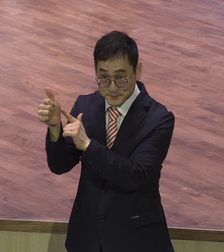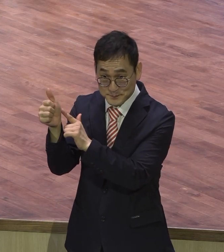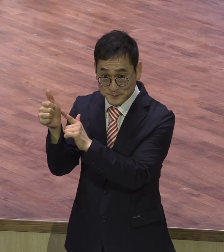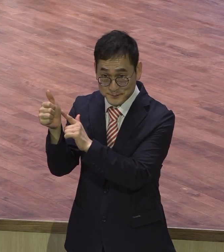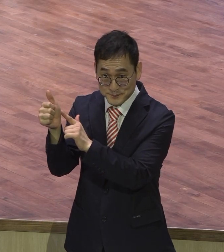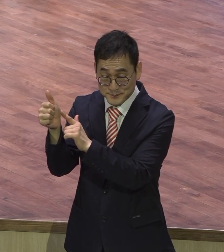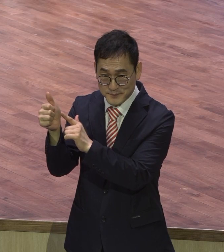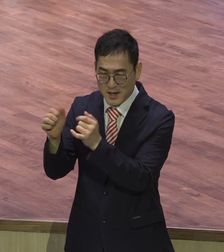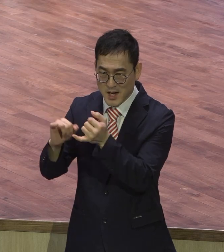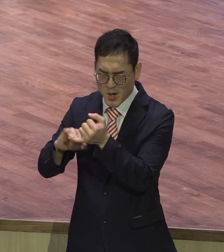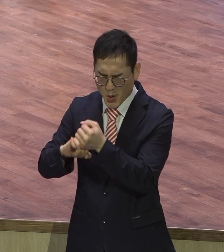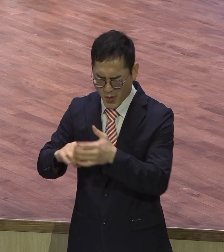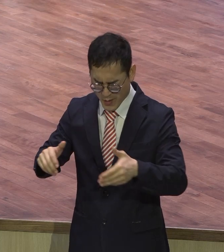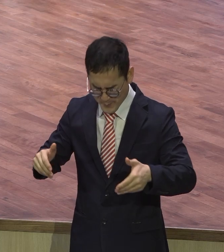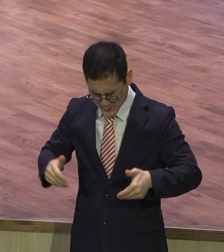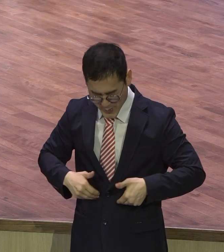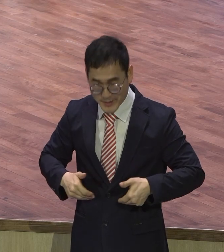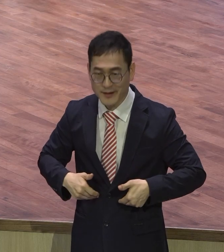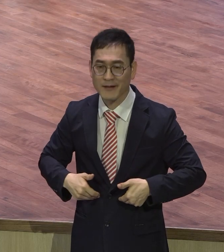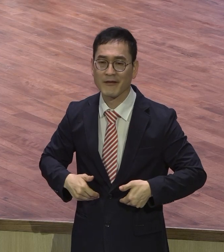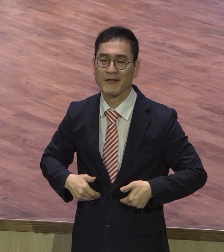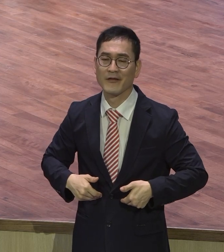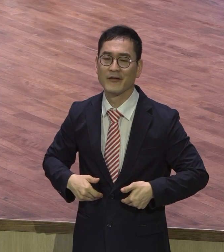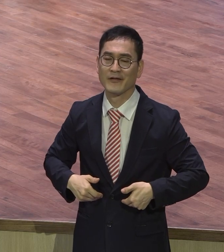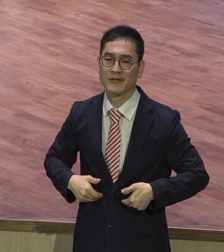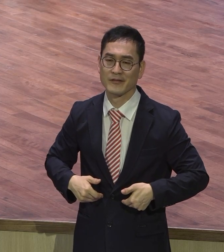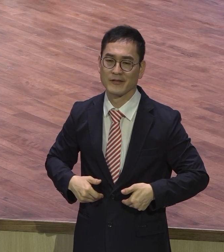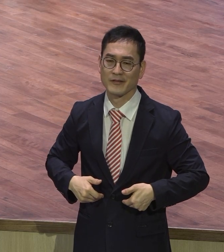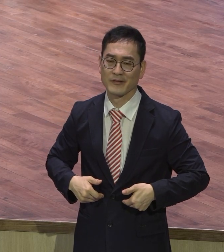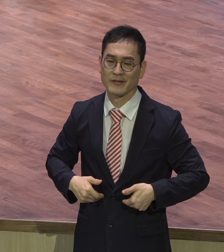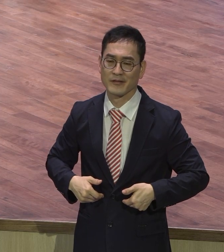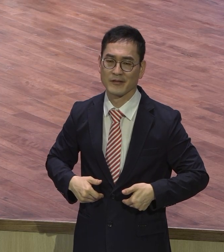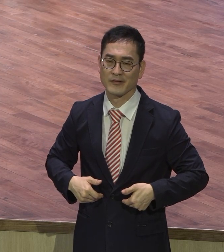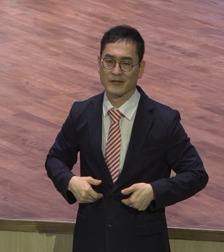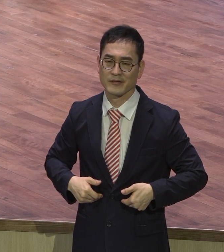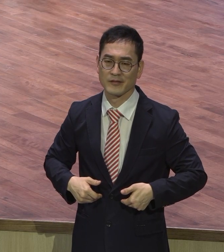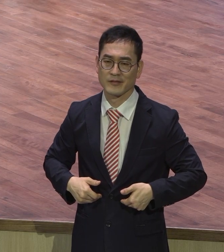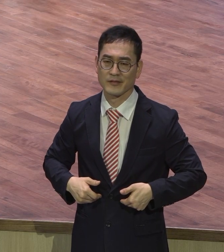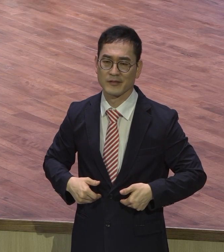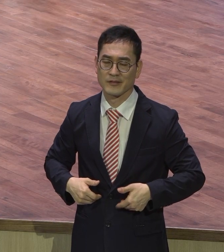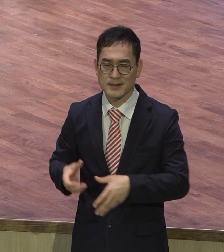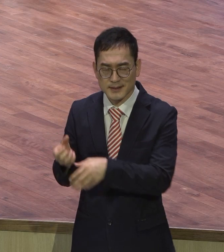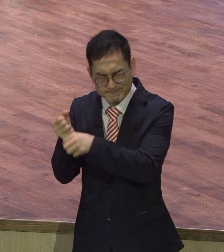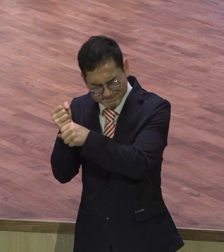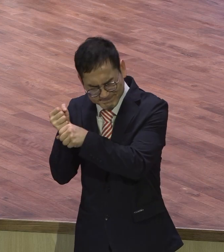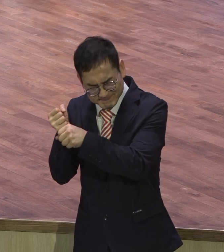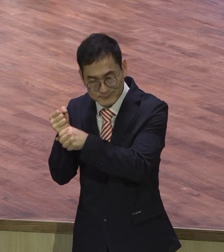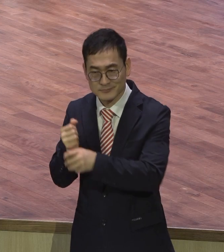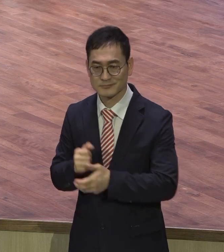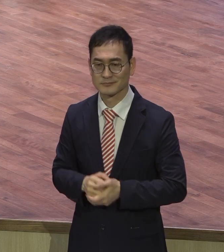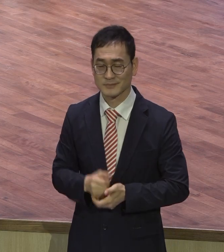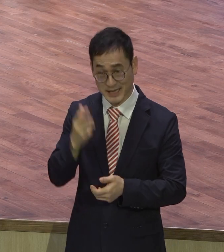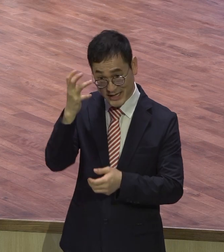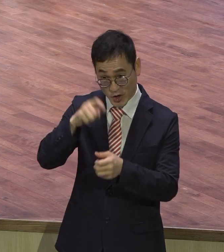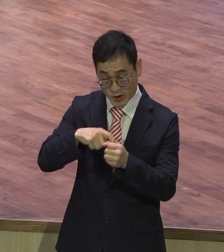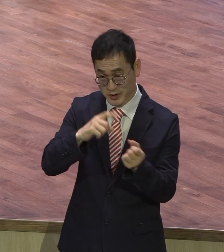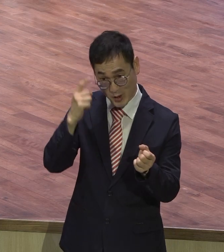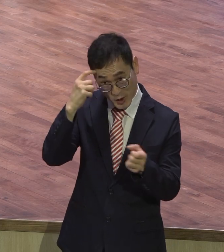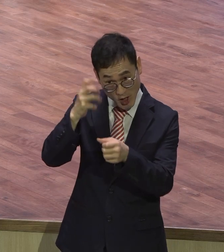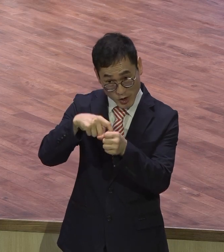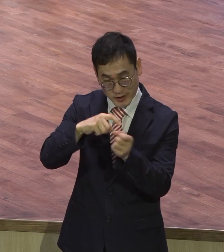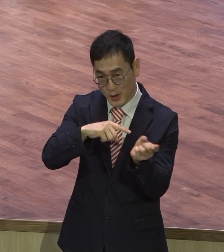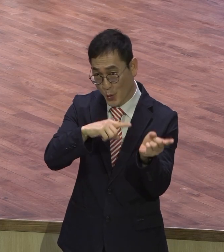인생이란 사실을 여러분이 그렇게 아시고 놓치지 마시고 영적 회복을 일으키는